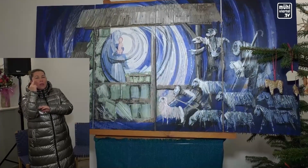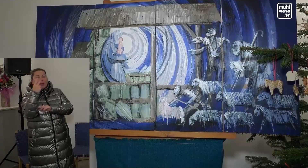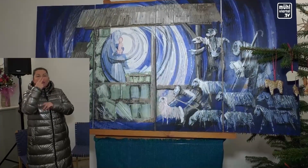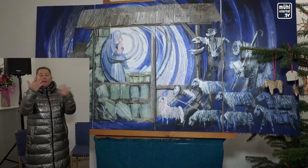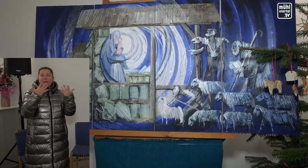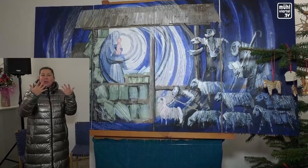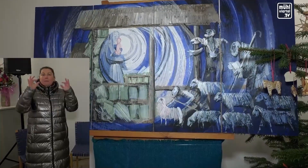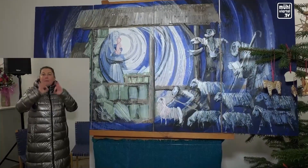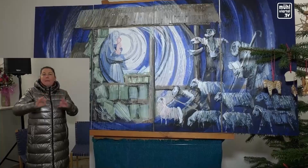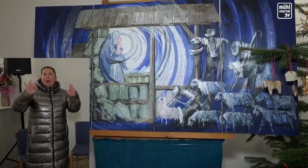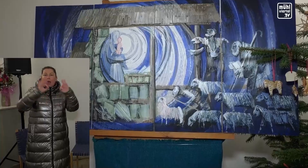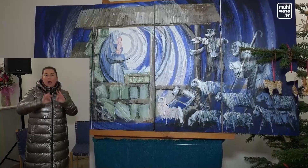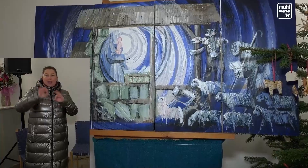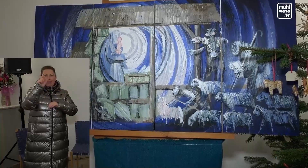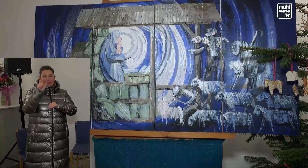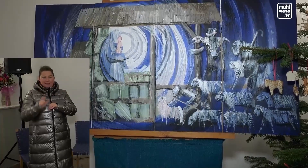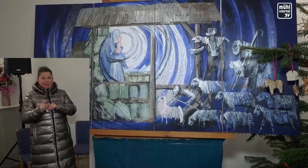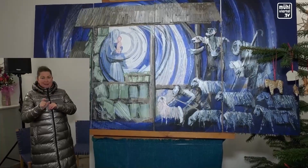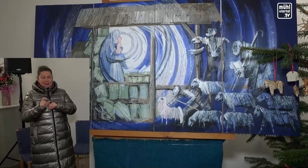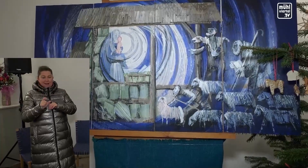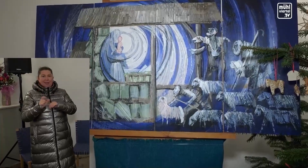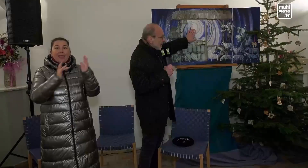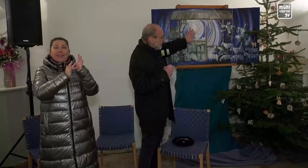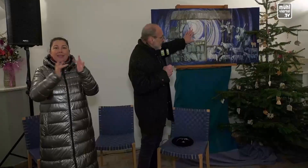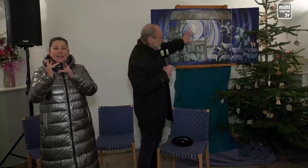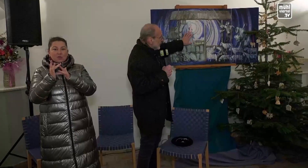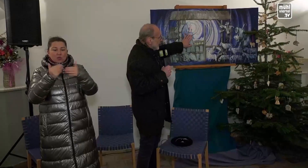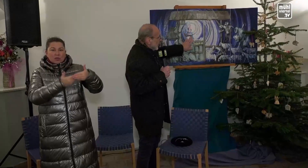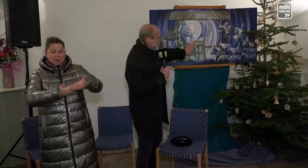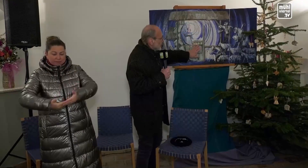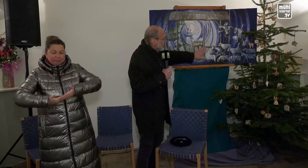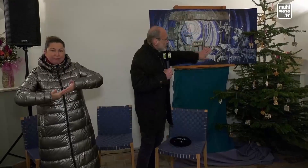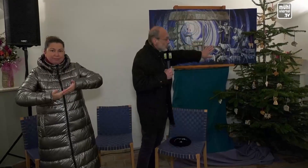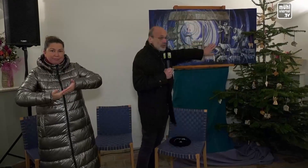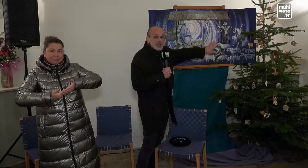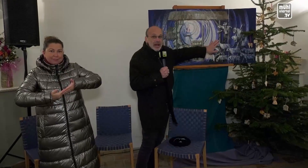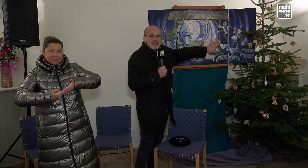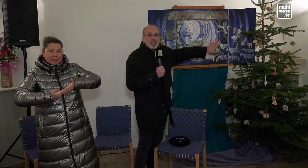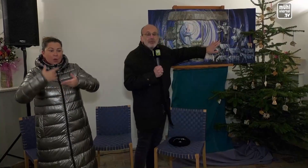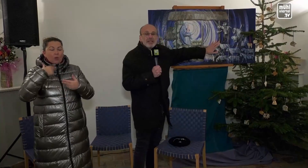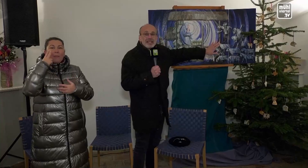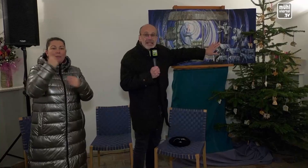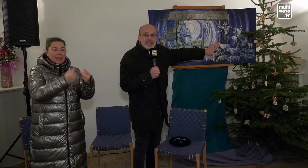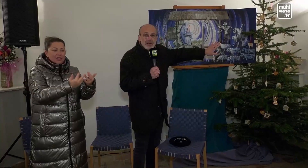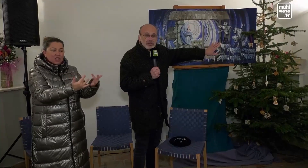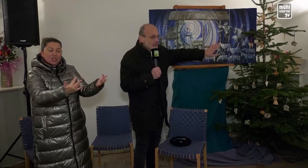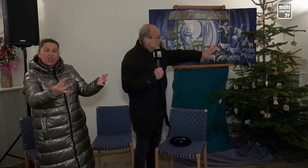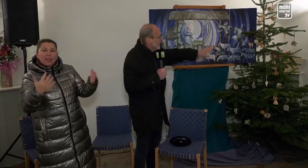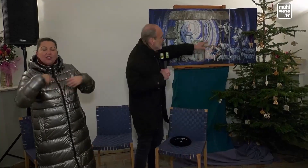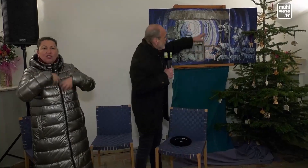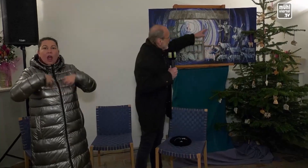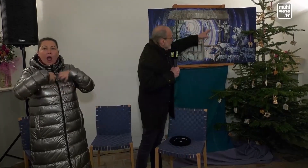Maria, das Kind Jesus in der Hand und die Menschen und die Schafe schauen fast ähnlich